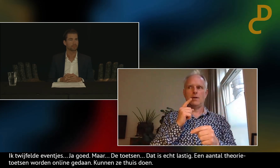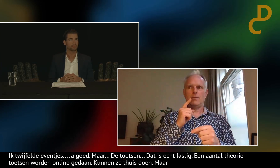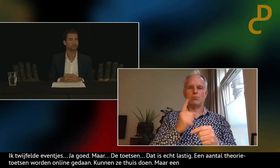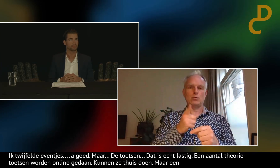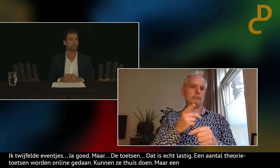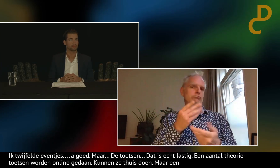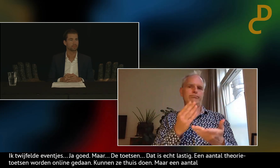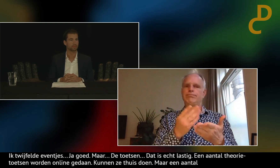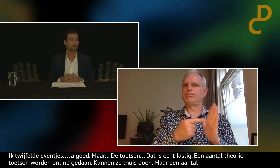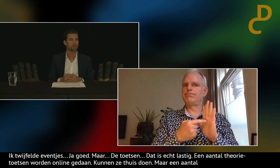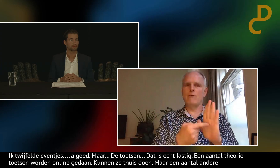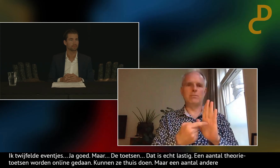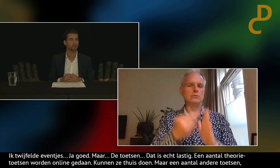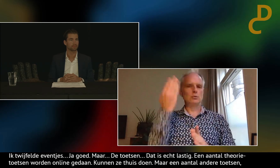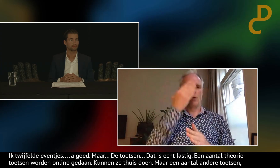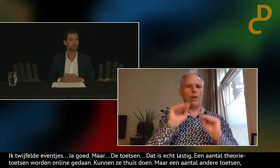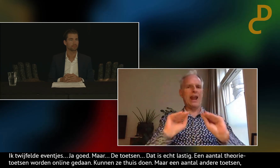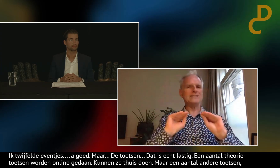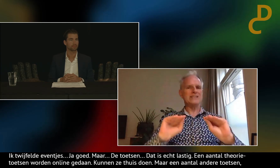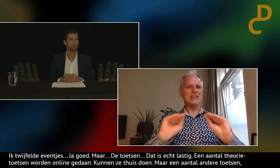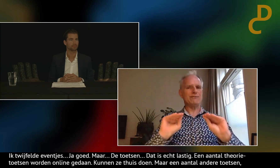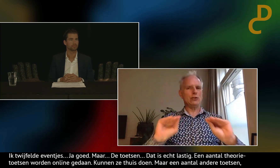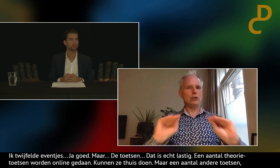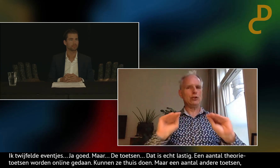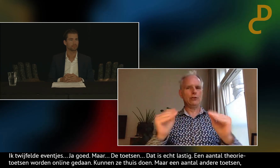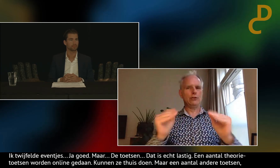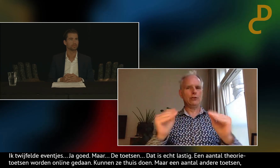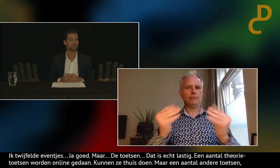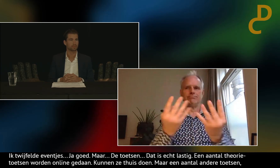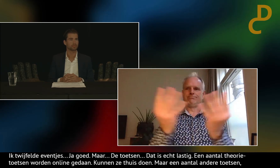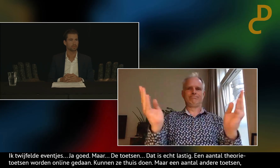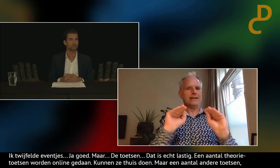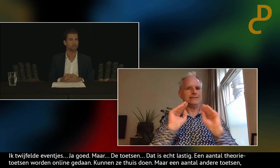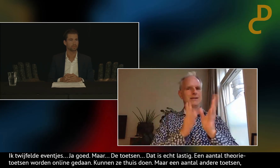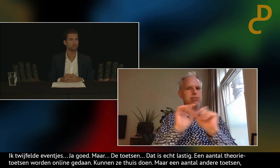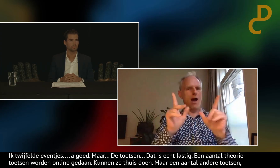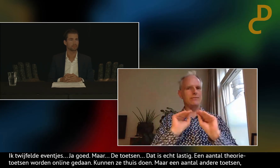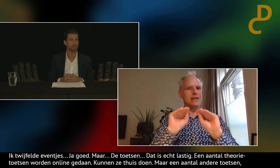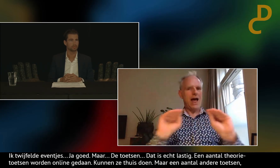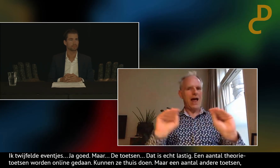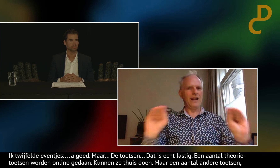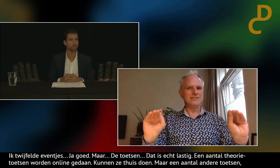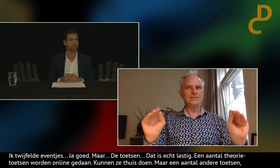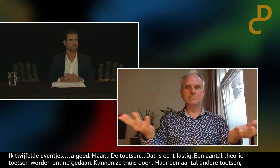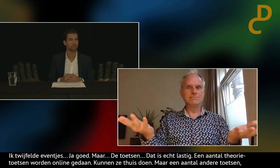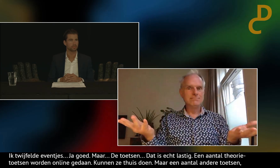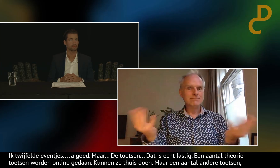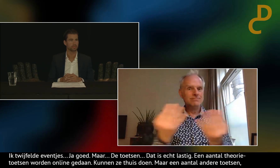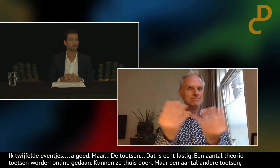andere toetsen, ja, dat moeten we... Nou, bijvoorbeeld studenten die les moeten geven. Een gebarentaal les moeten